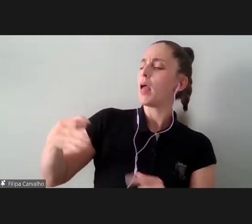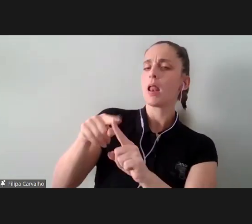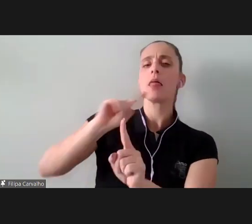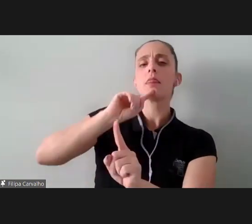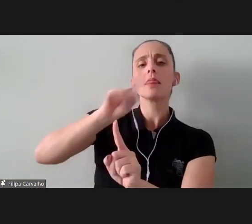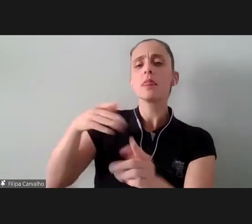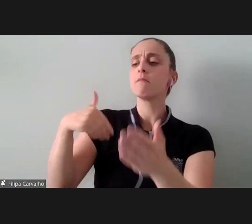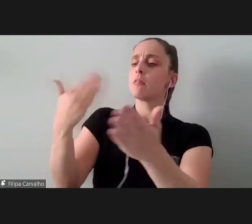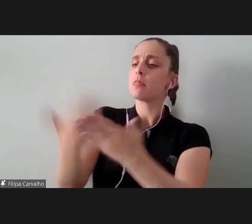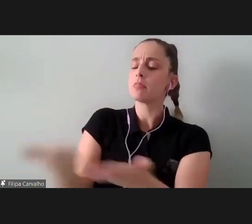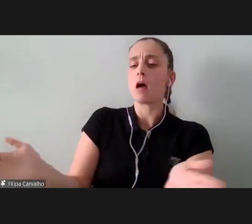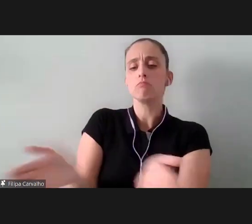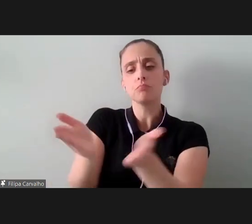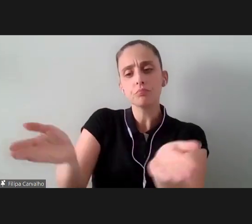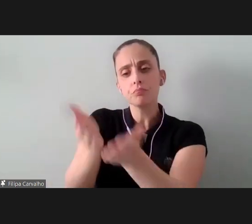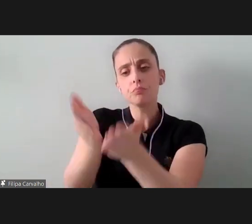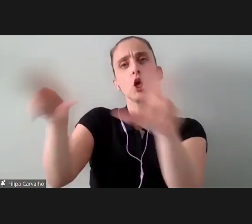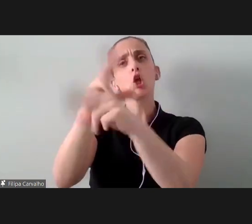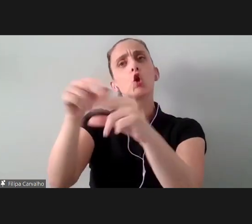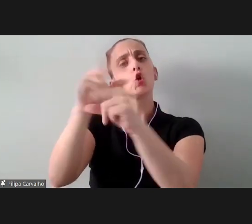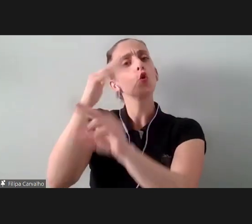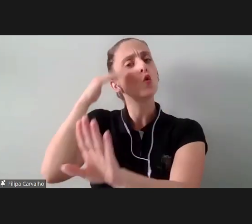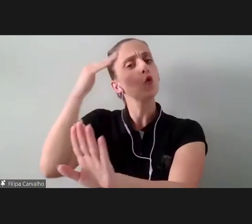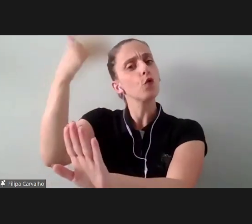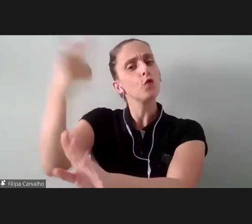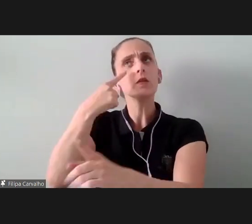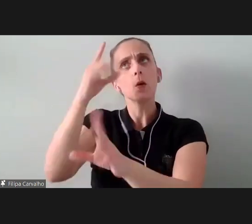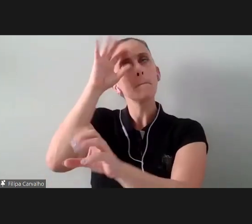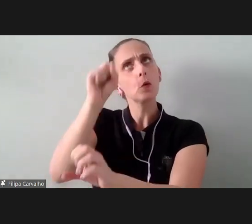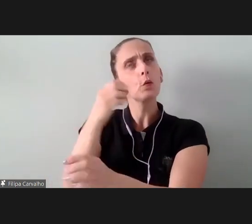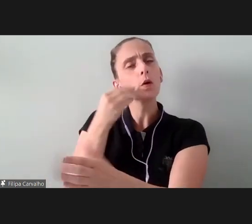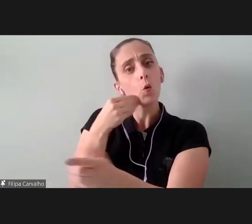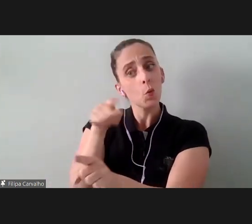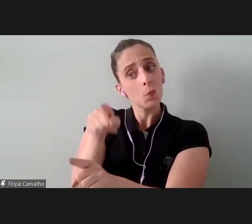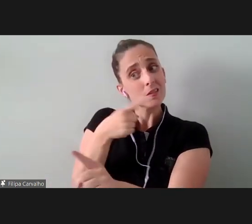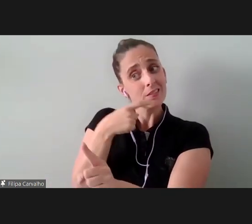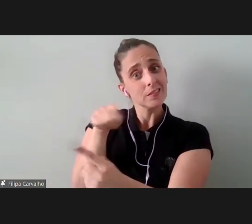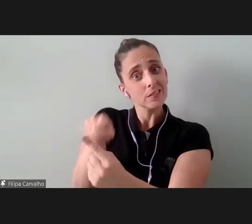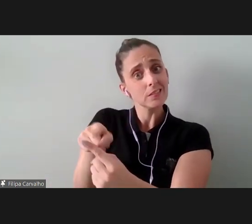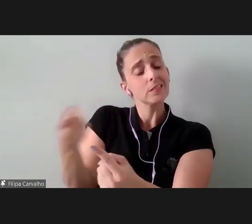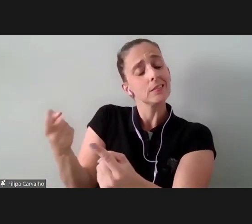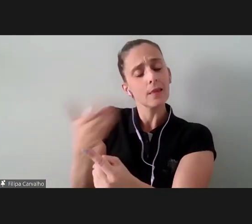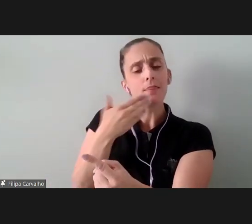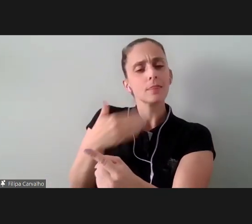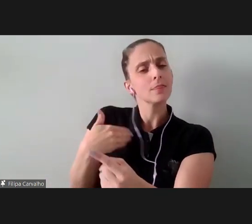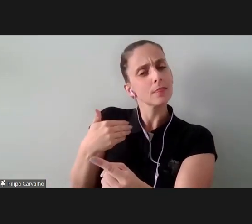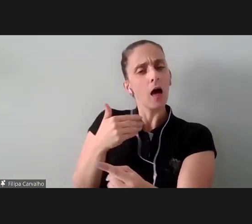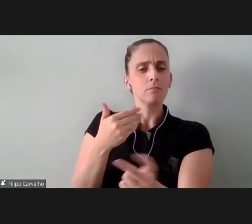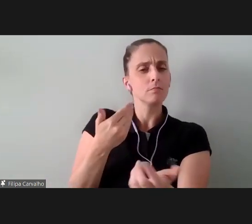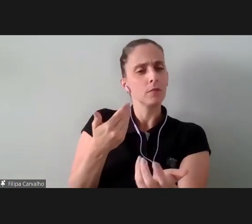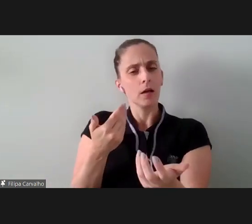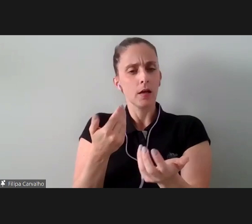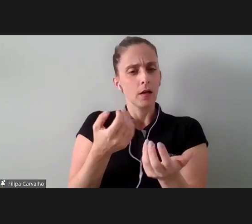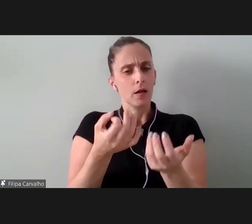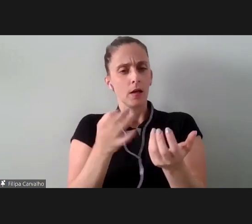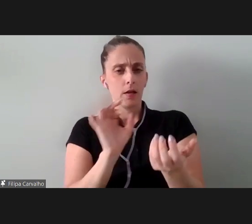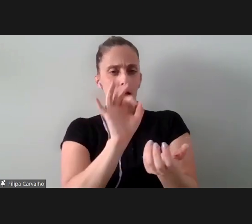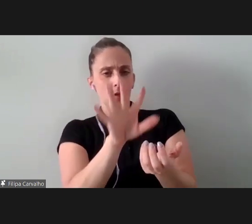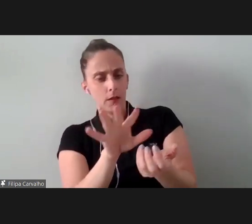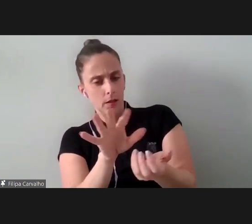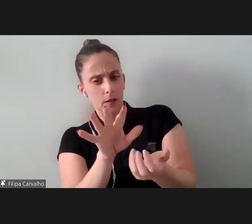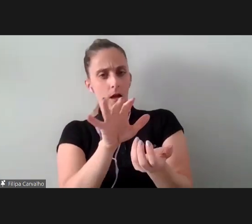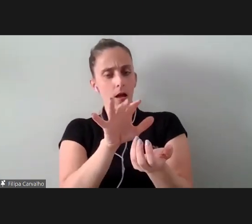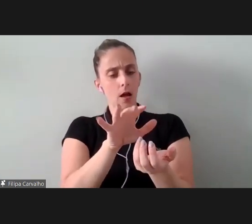promoção da inovação pública? E se calhar, se me permitir, é importante fazer aqui alguma adequação e